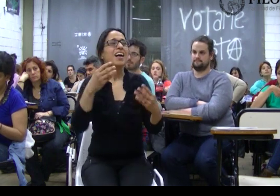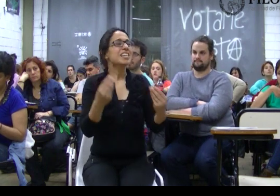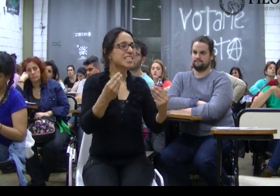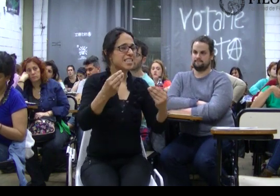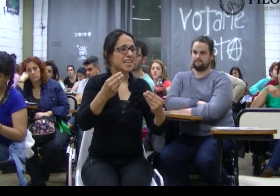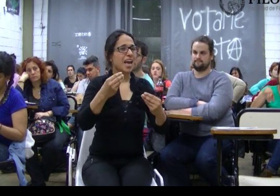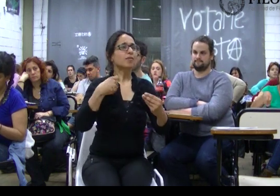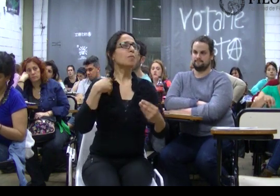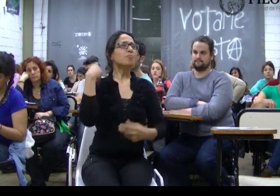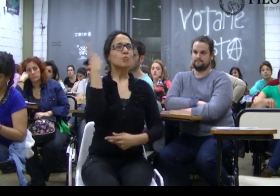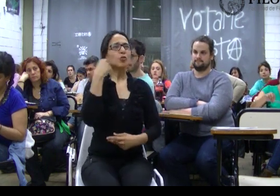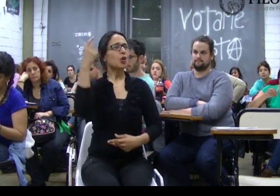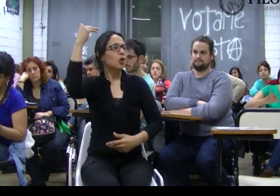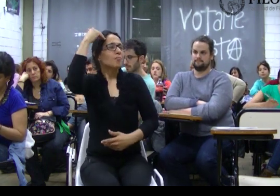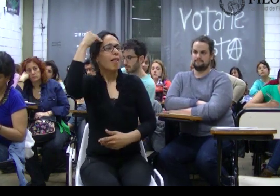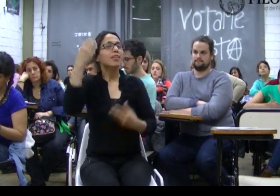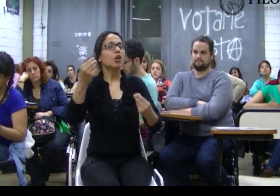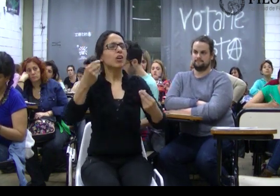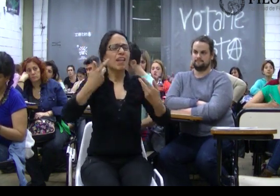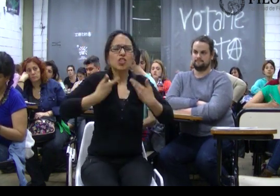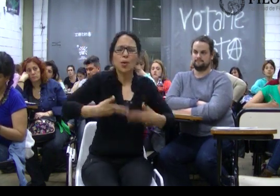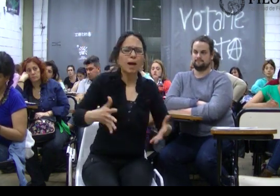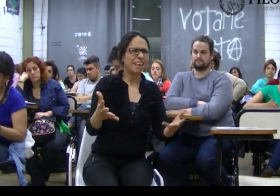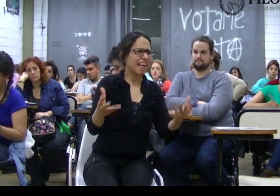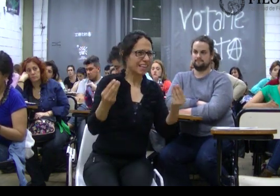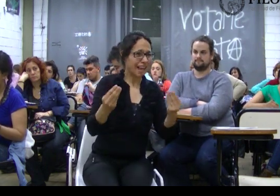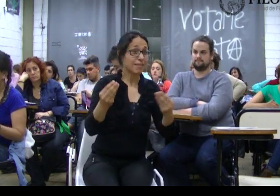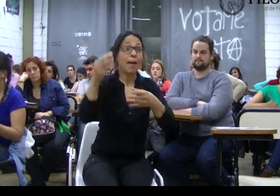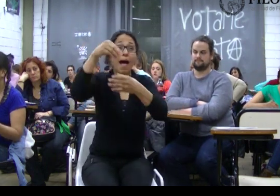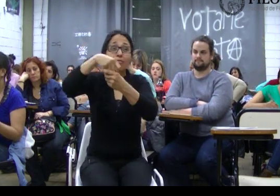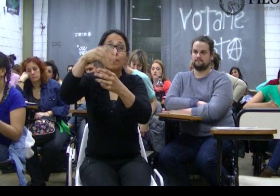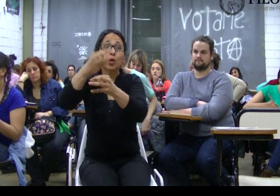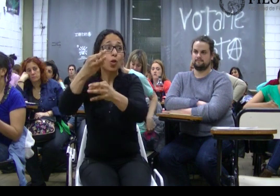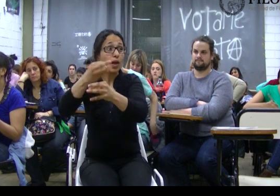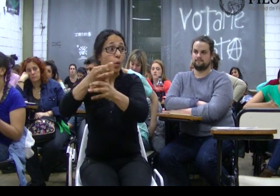como normalidad. Y esto, en este caso especial,